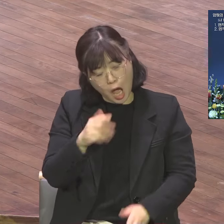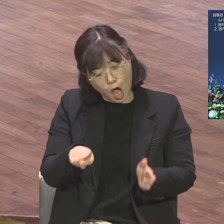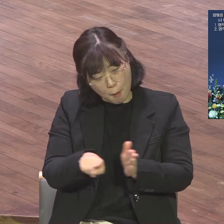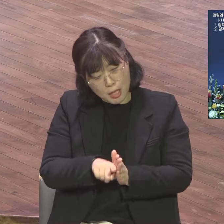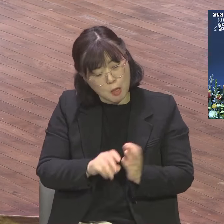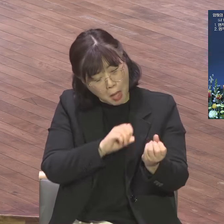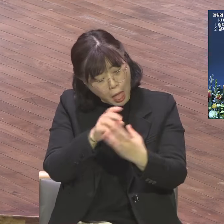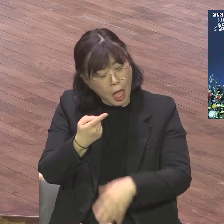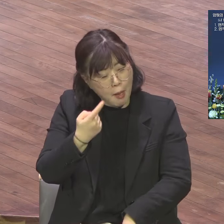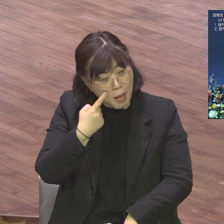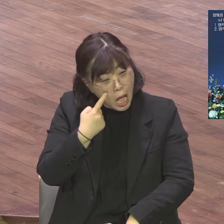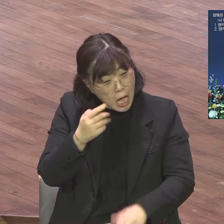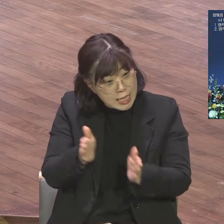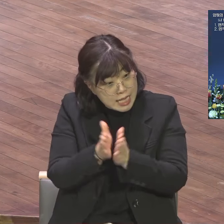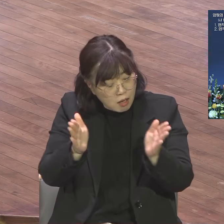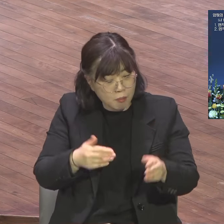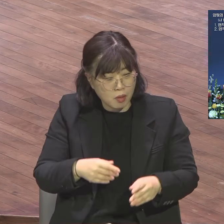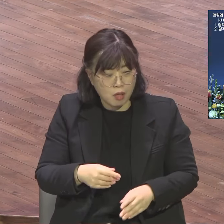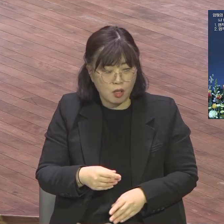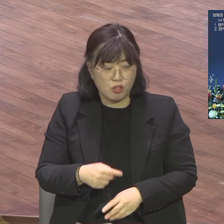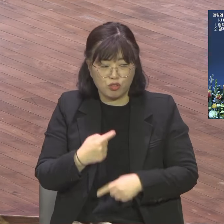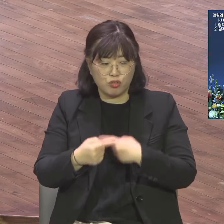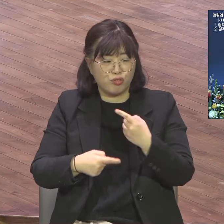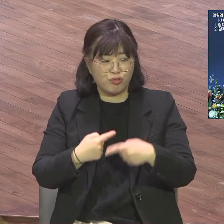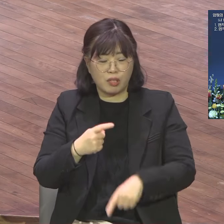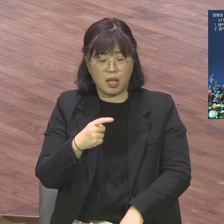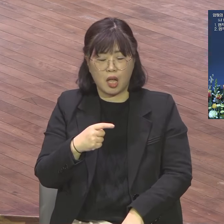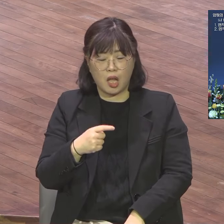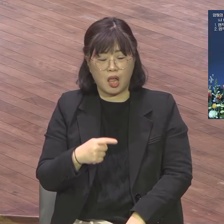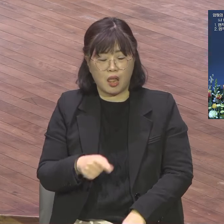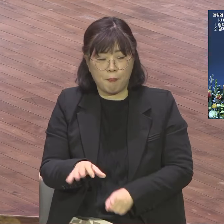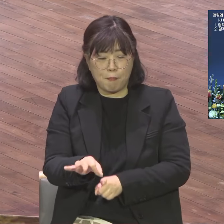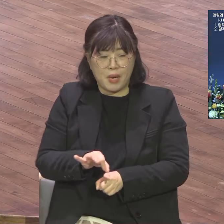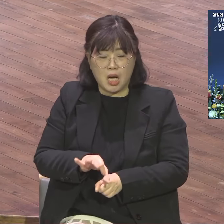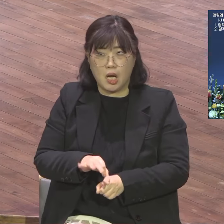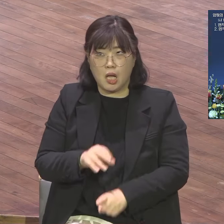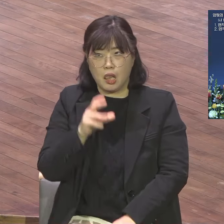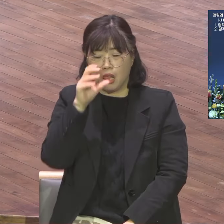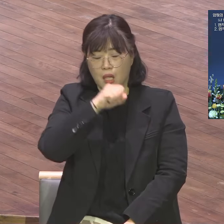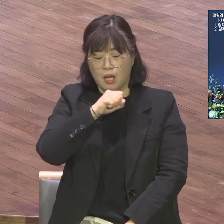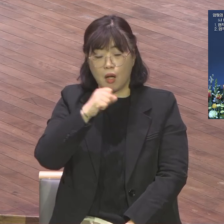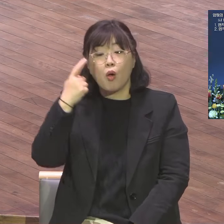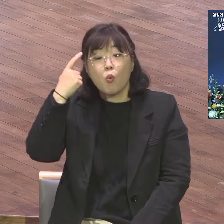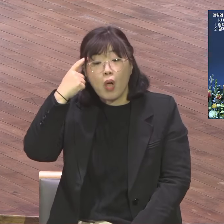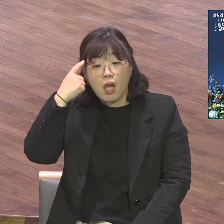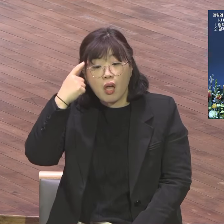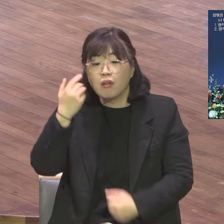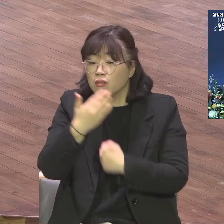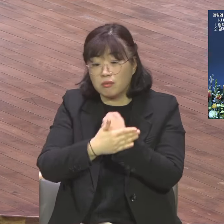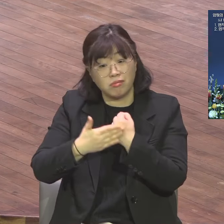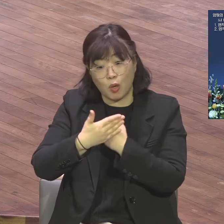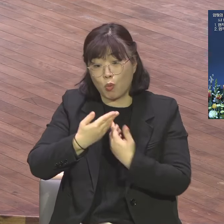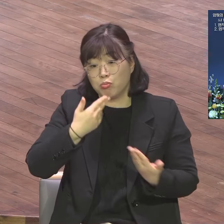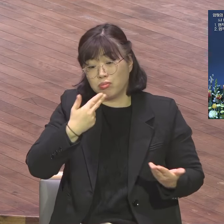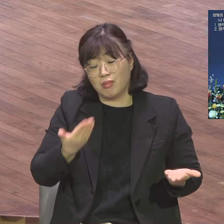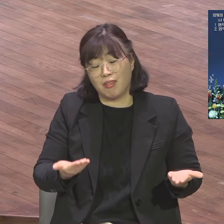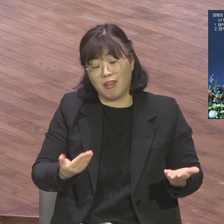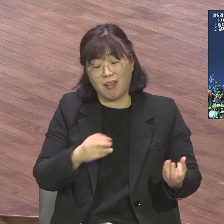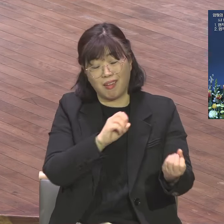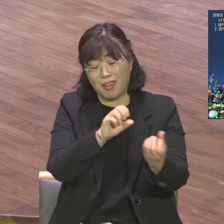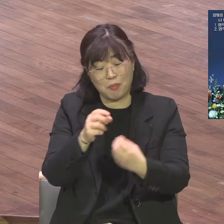예배 시간 딴 생각하고 딴짓 했기 때문에, 교회 나가고 딴짓하고 딴말 했기 때문에, 뻥이 아무것도 없잖아요. 신앙이